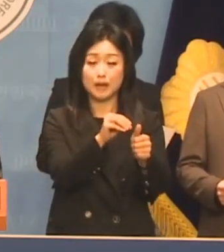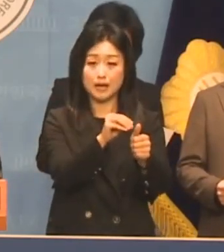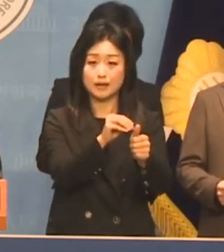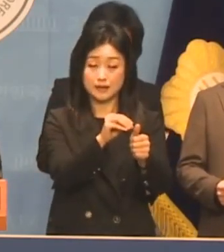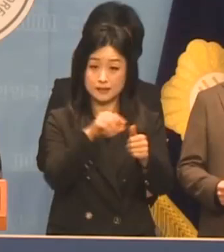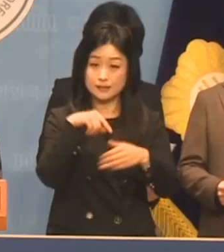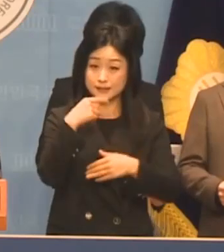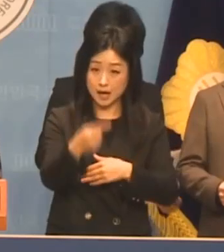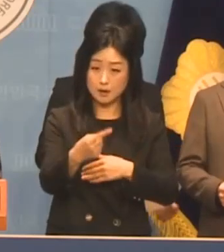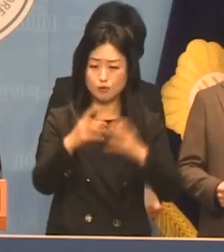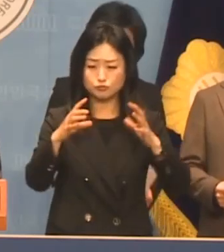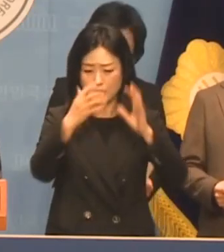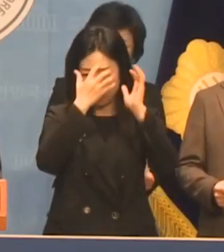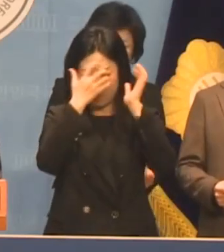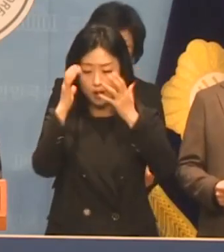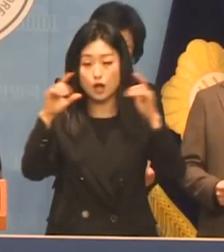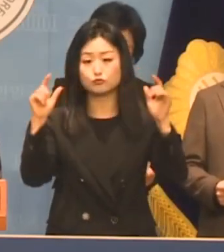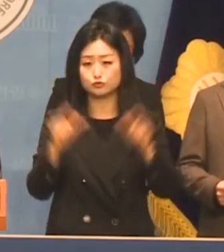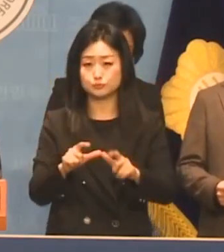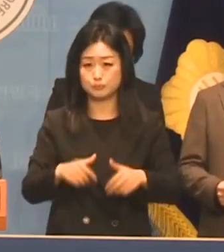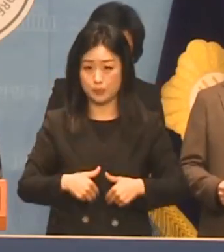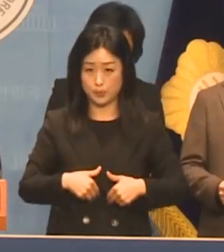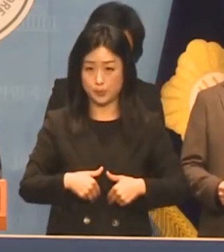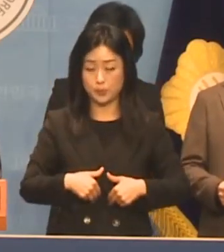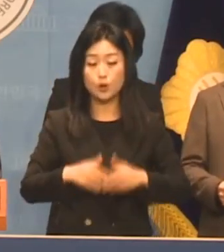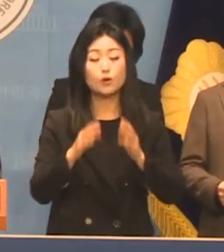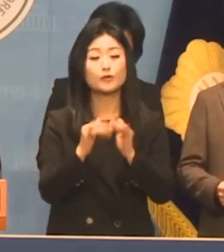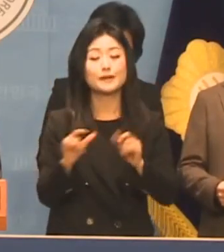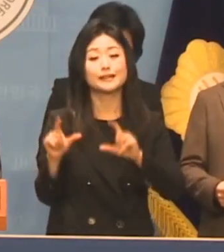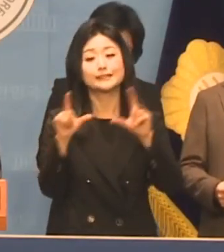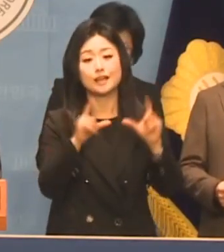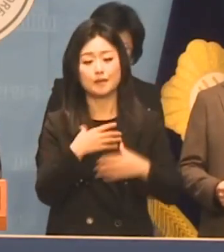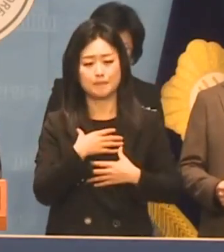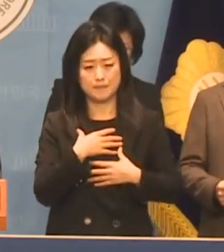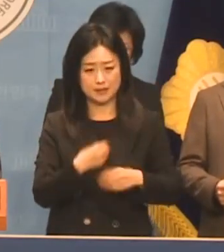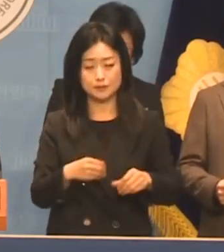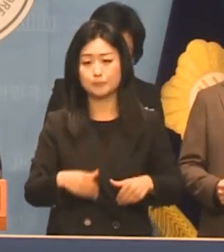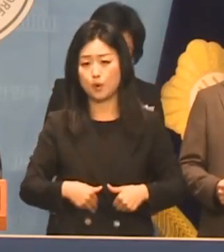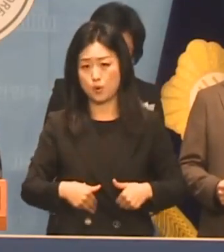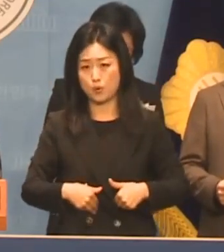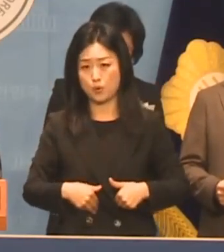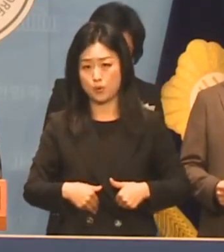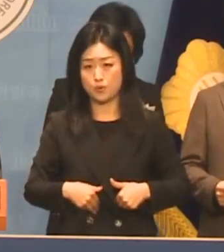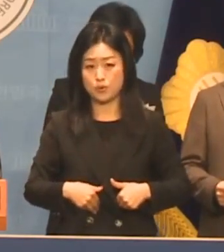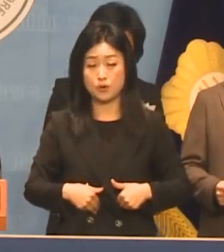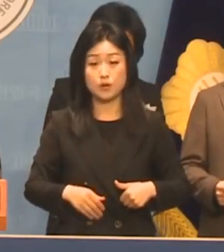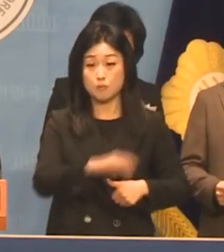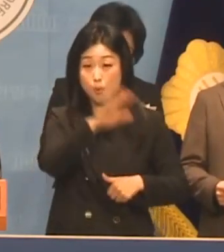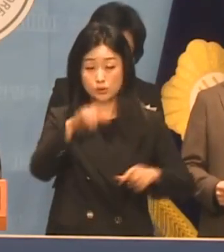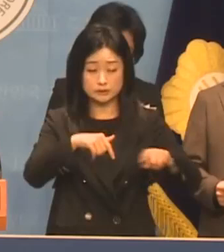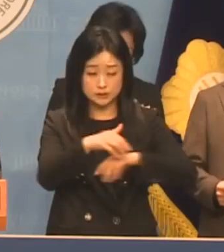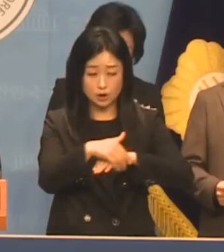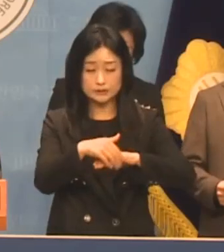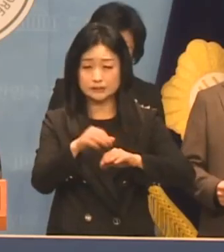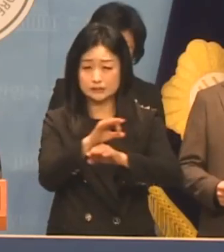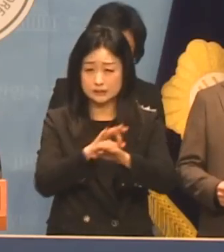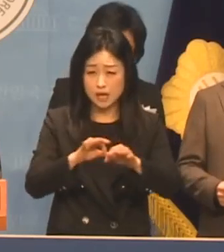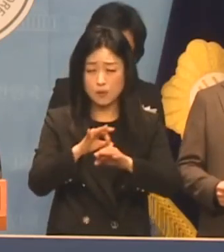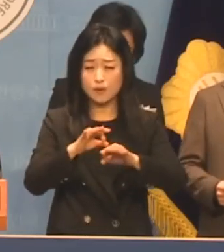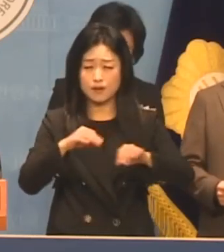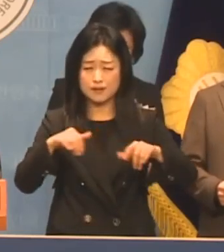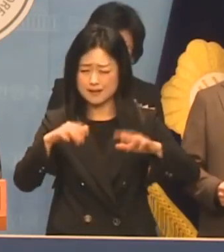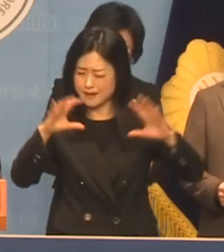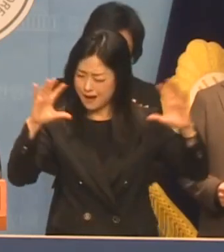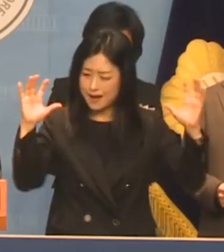지금 국가적 혼란을 최소화하고 국민의 삶을 안정시키기 위해 모든 정치, 경제 주체들이 힘을